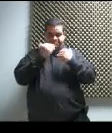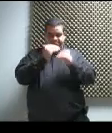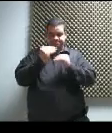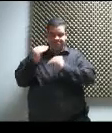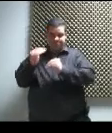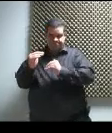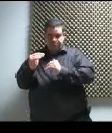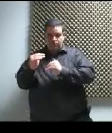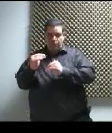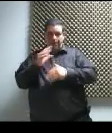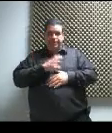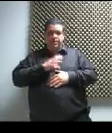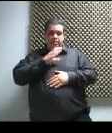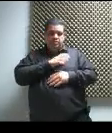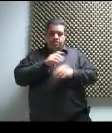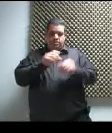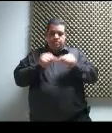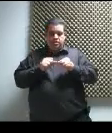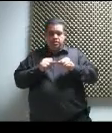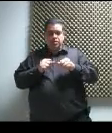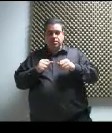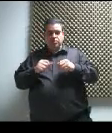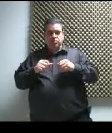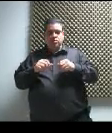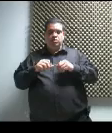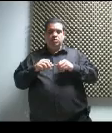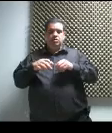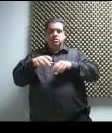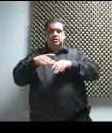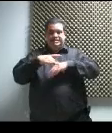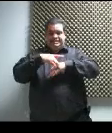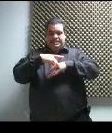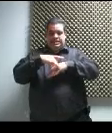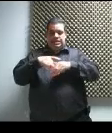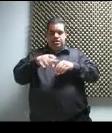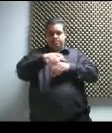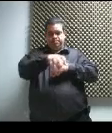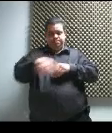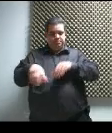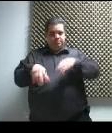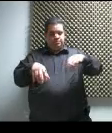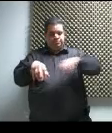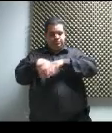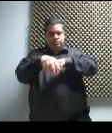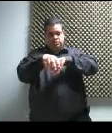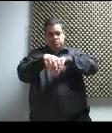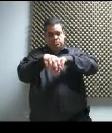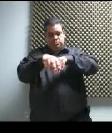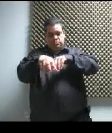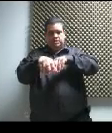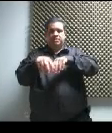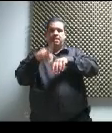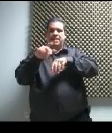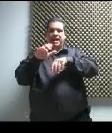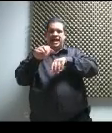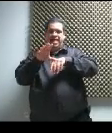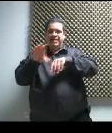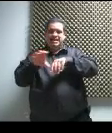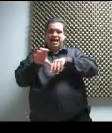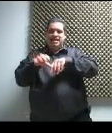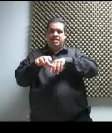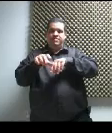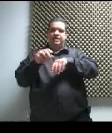características geológicas. Son fallas que separan ciertos bloques, ¿no? Nosotros estamos en la placa del Caribe, la placa del Caribe